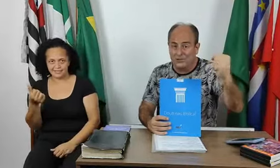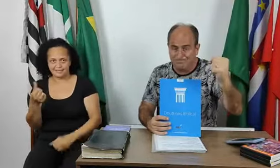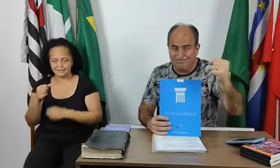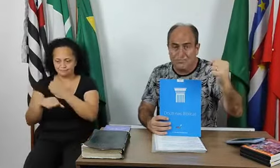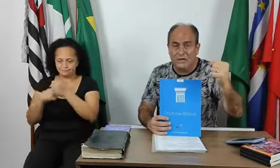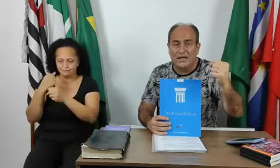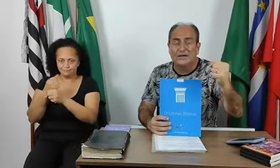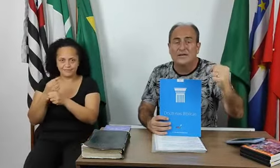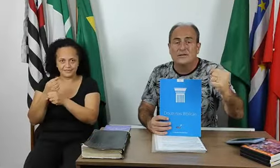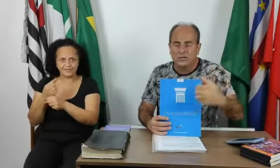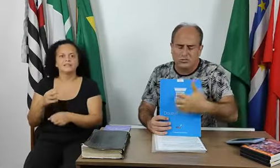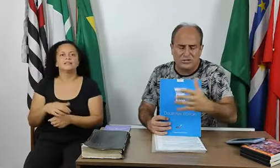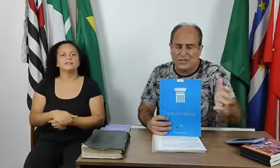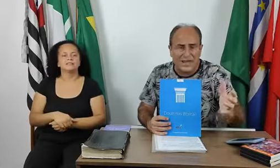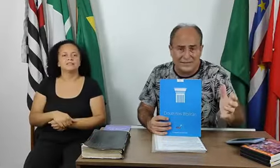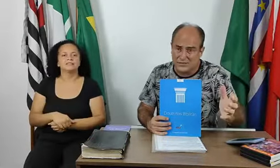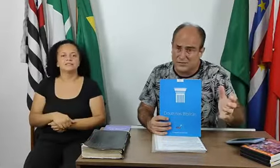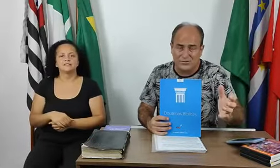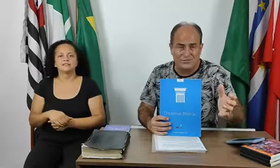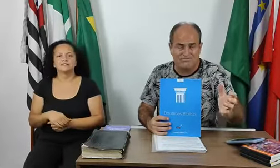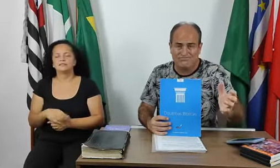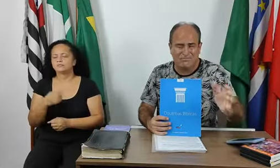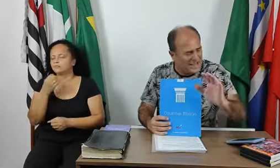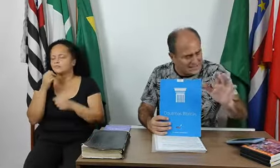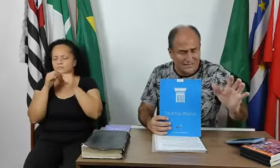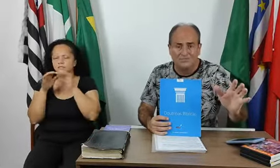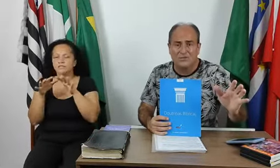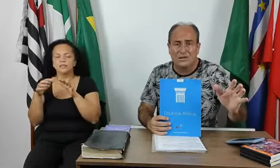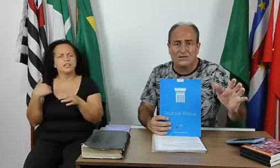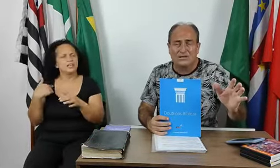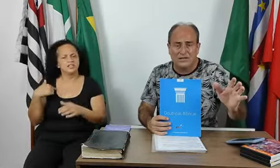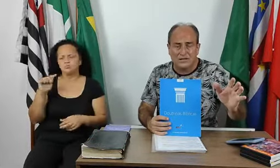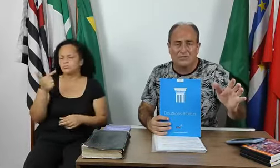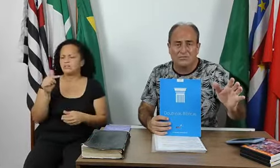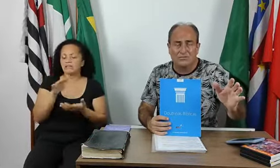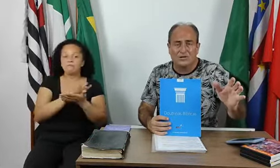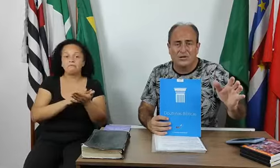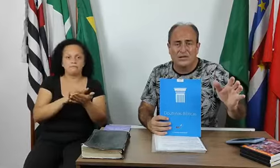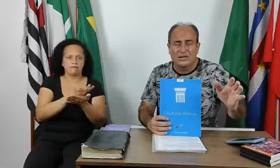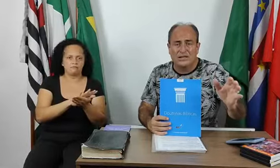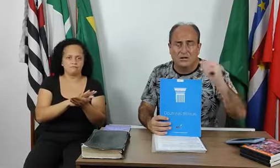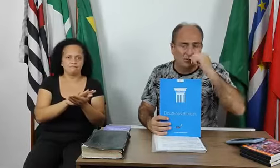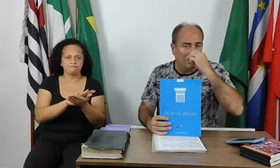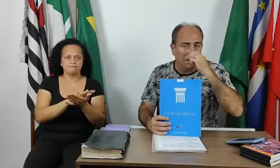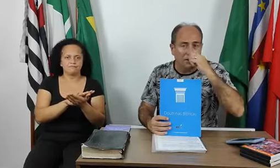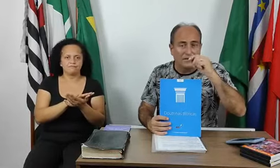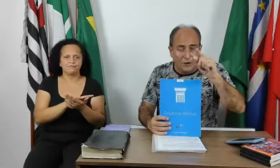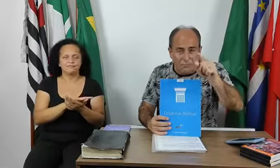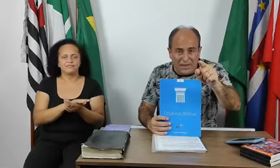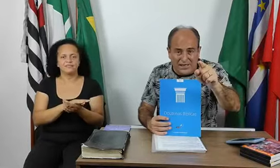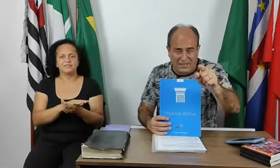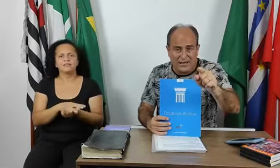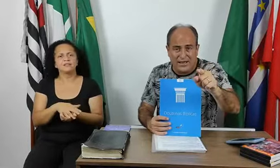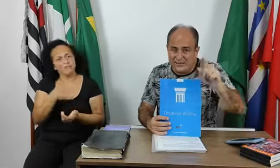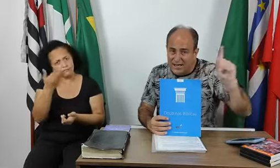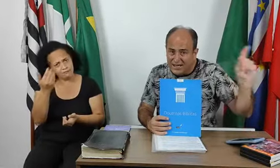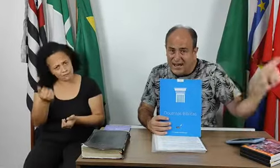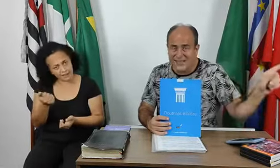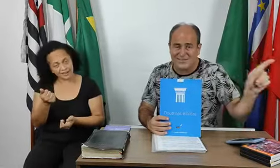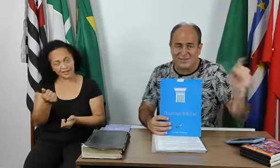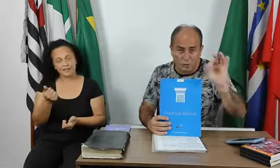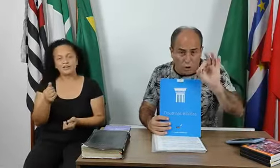céu, né? Eu não tive nada disso, nada, entendeu? Então, não perca